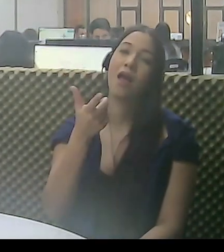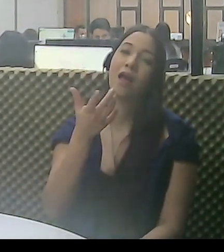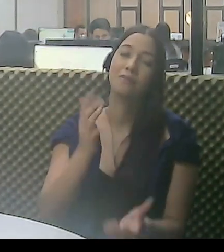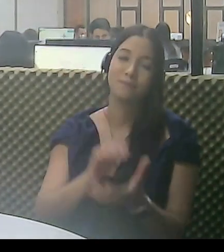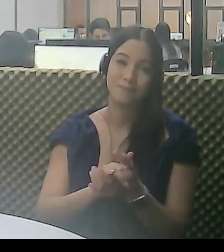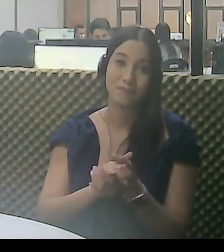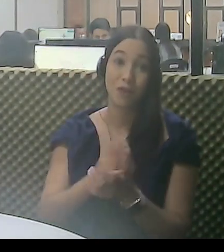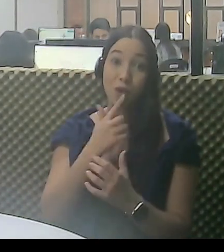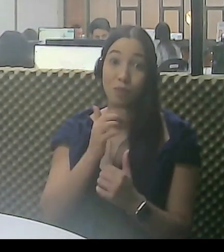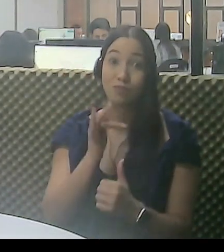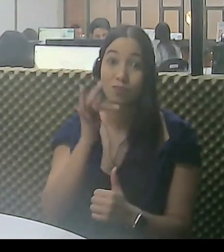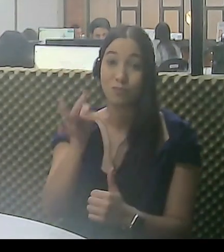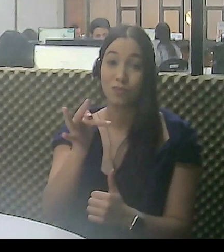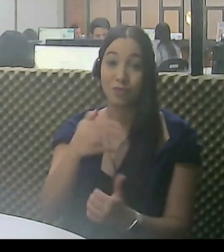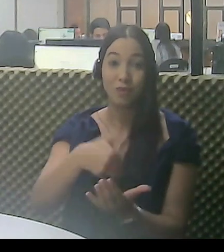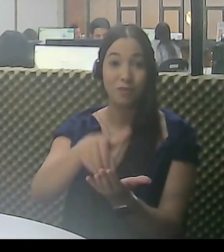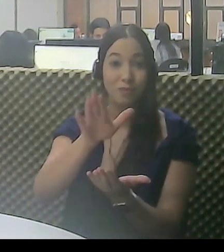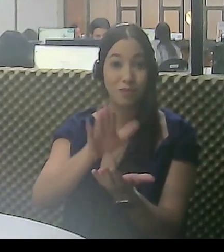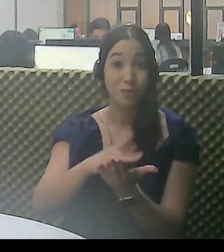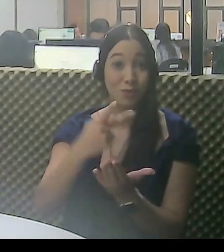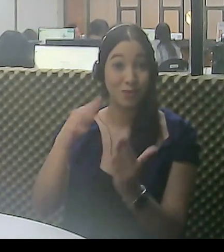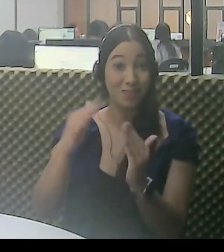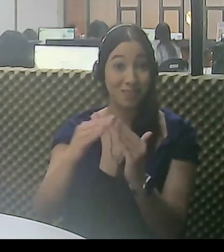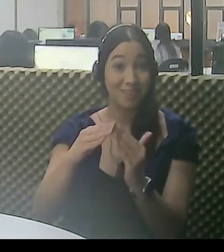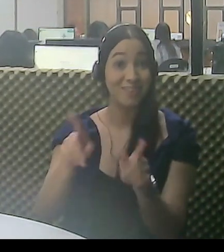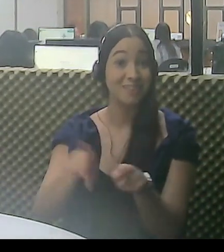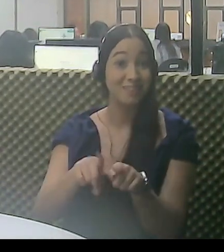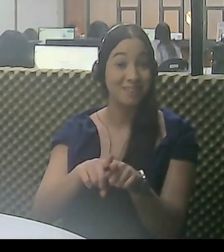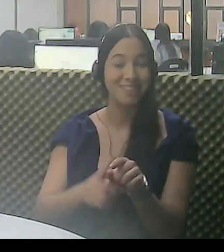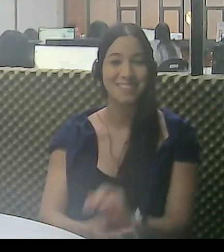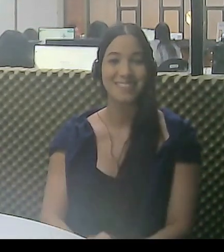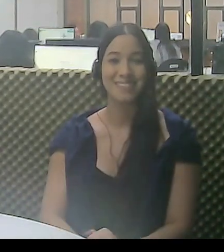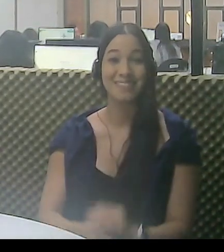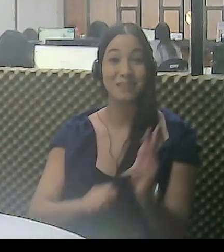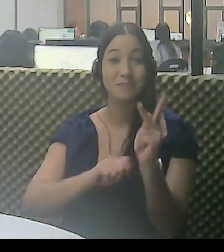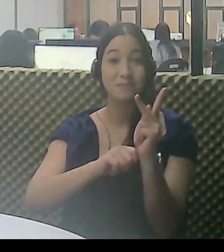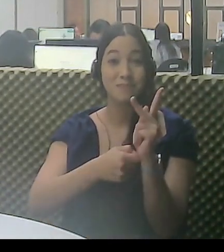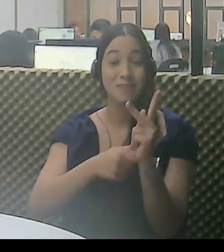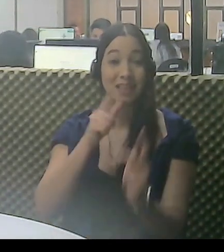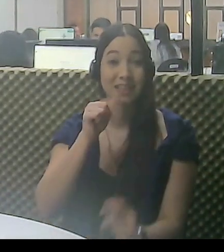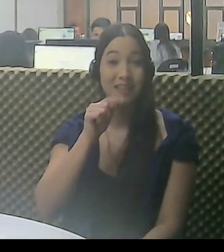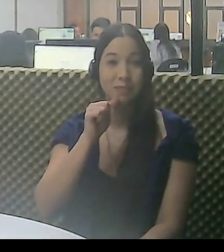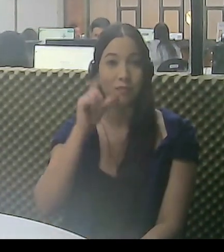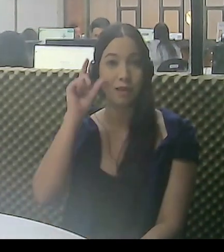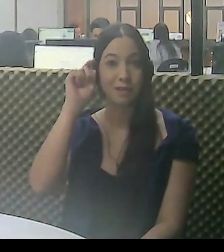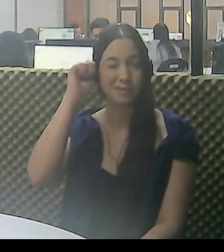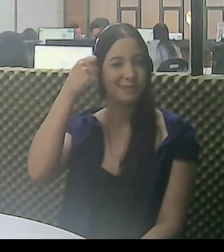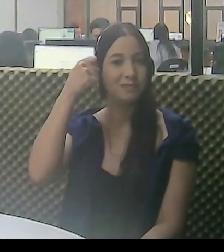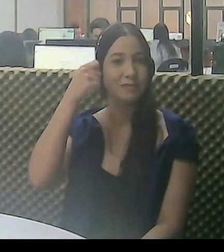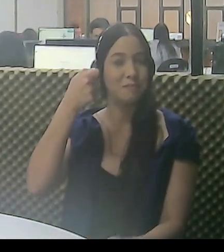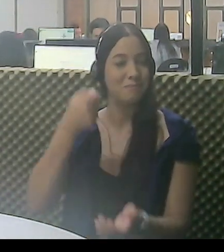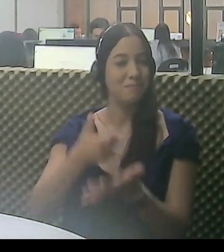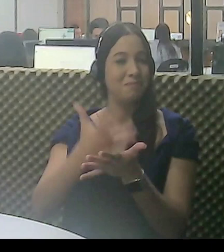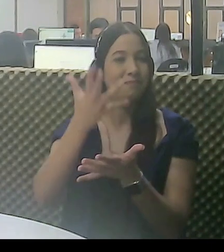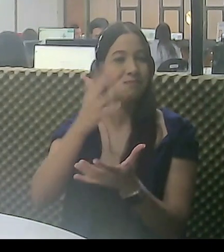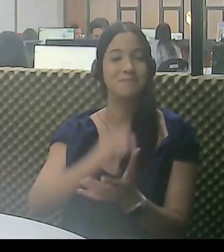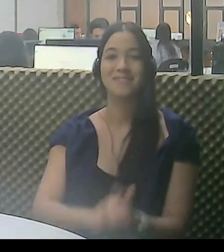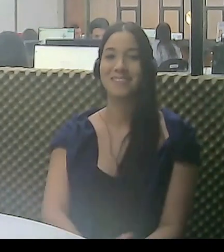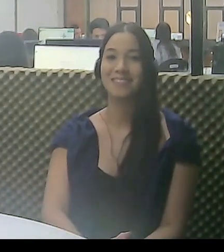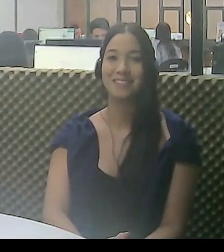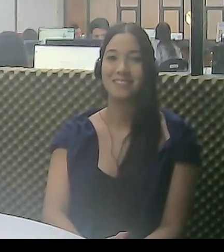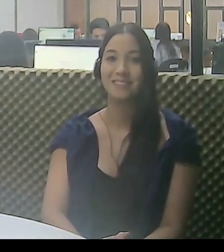e em breve das próximas contas na sua casa. Pix do DEMAI. Piscou? Paguei.